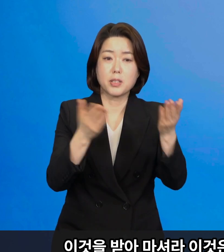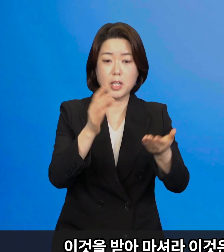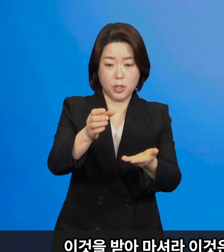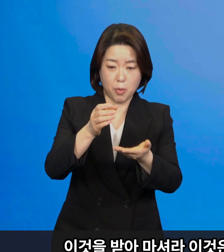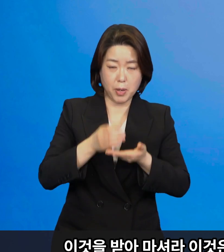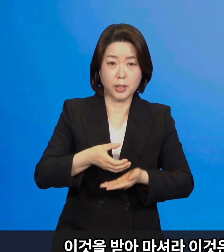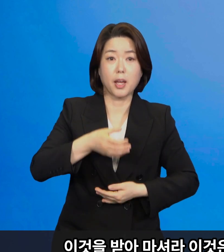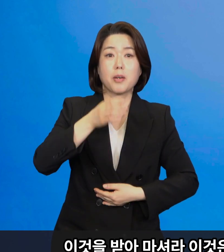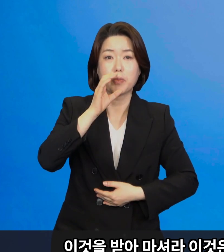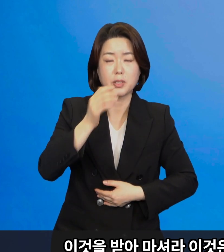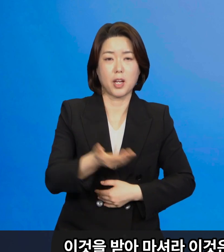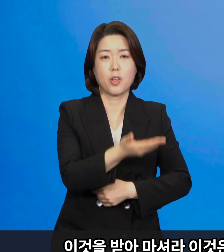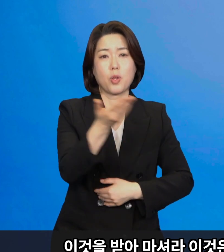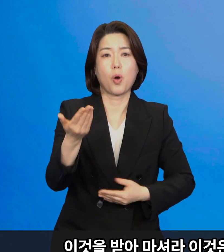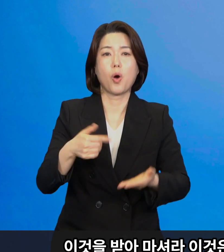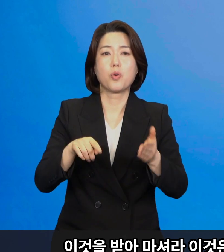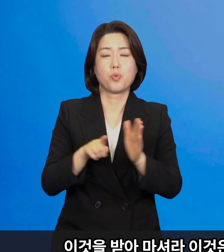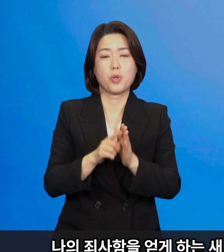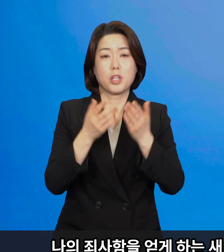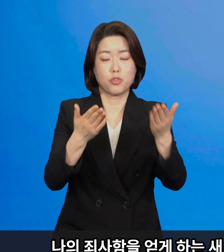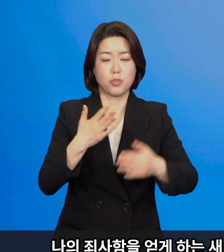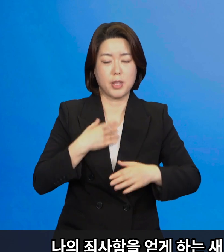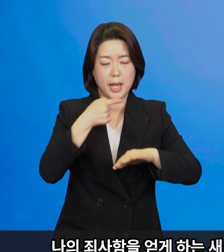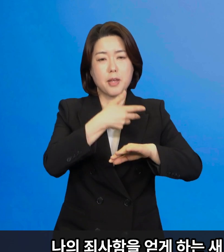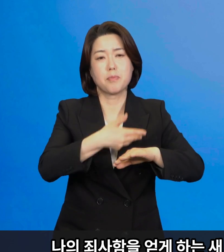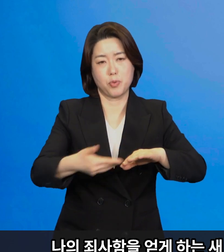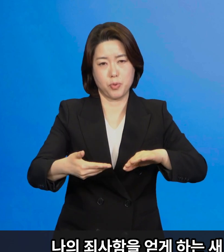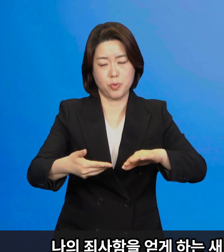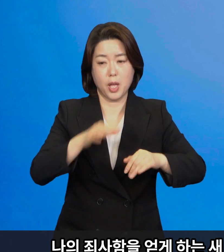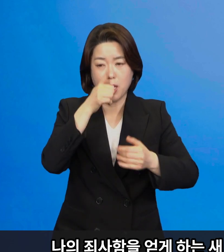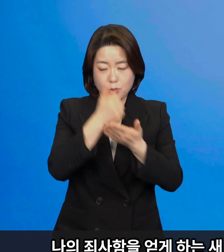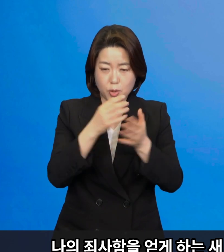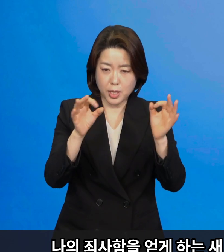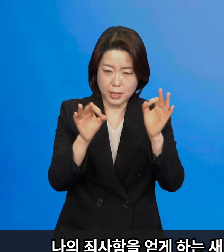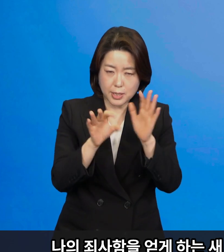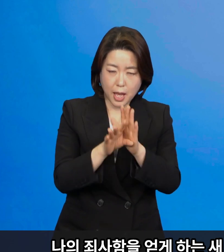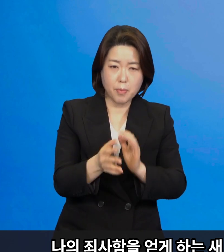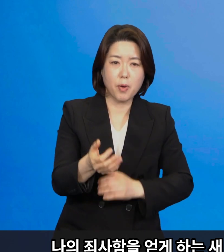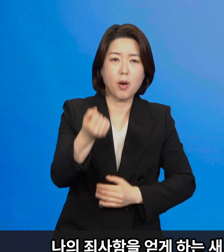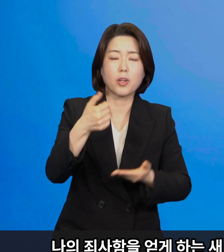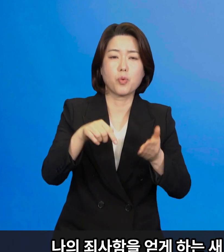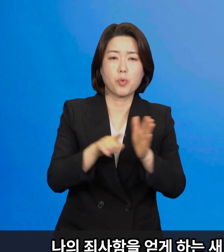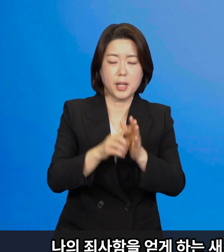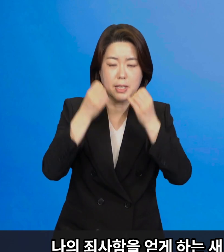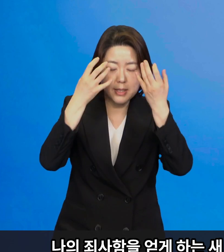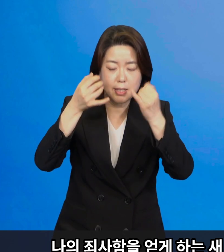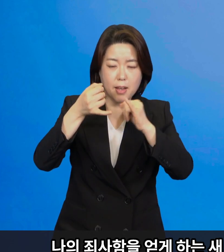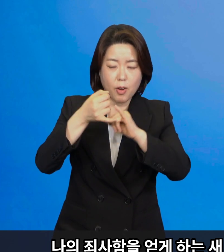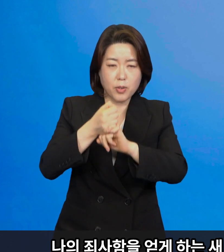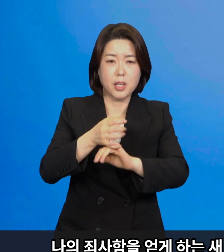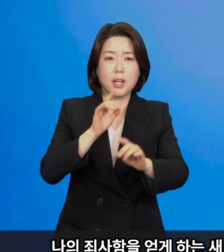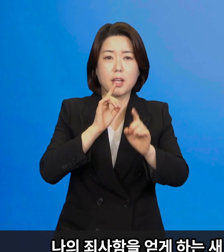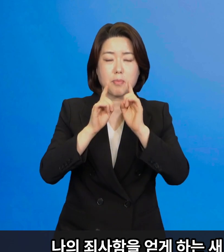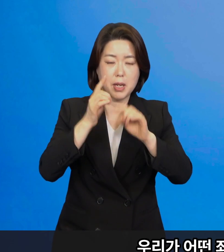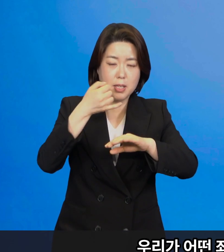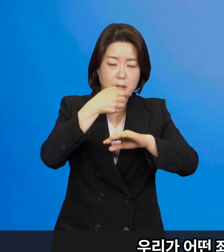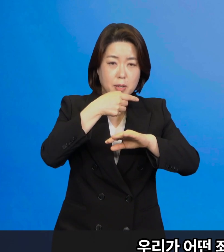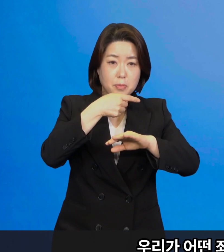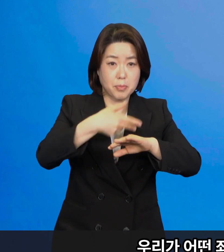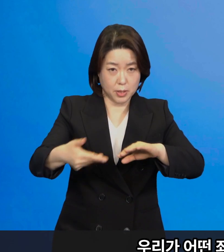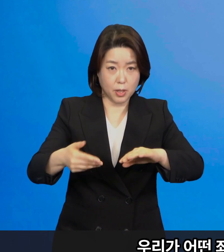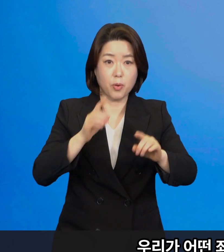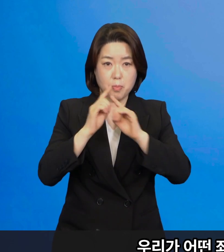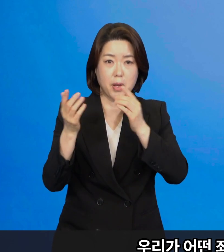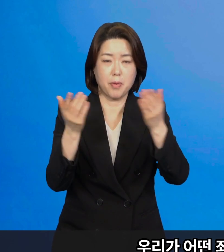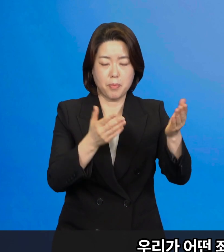마셔라. 이것은 너희를 위하여 주는 나의 피, 나의 죄사함을 얻게 하는 새 언약의 피라고 말씀하셨습니다. 우리가 어떤